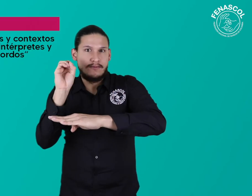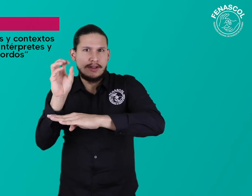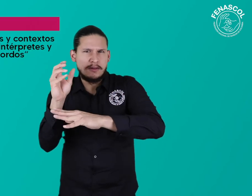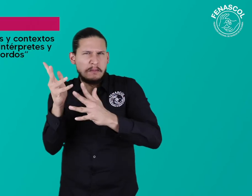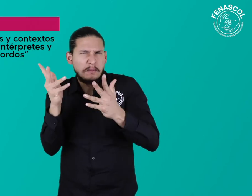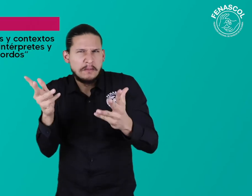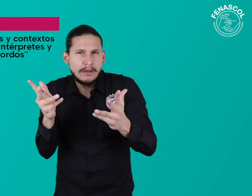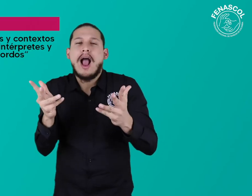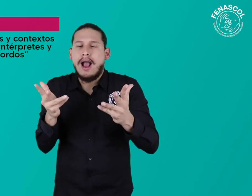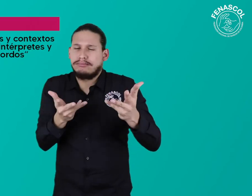Retos,